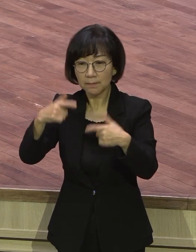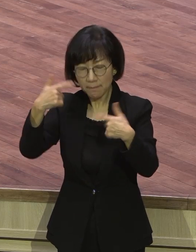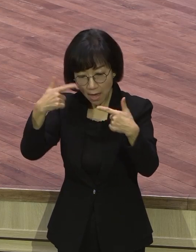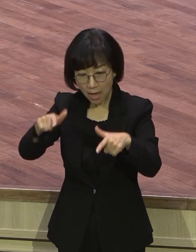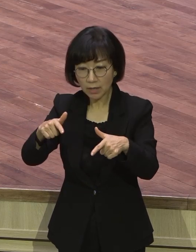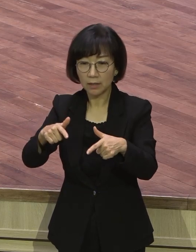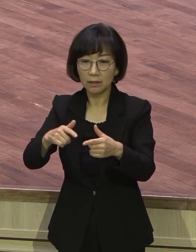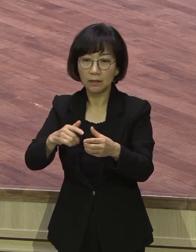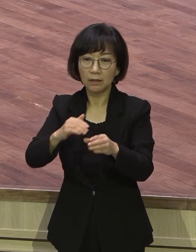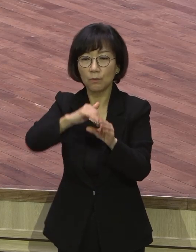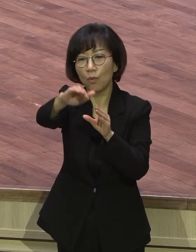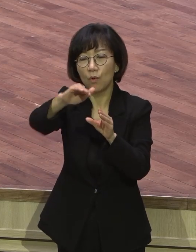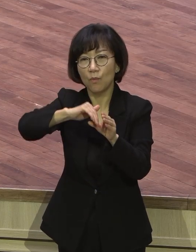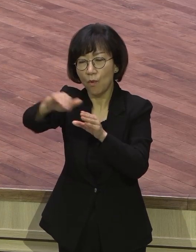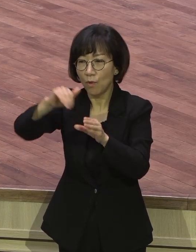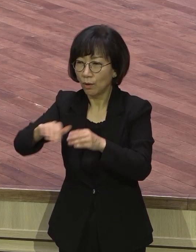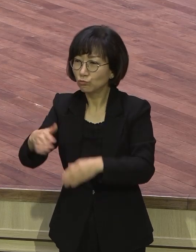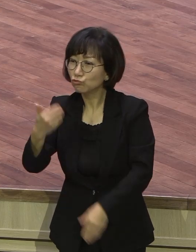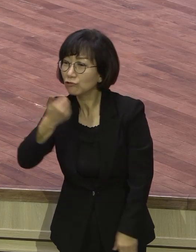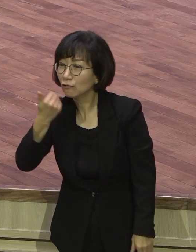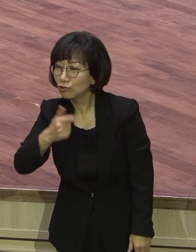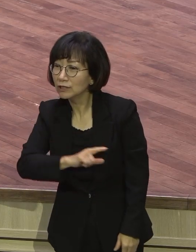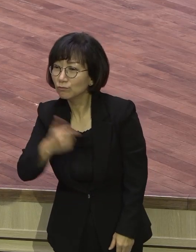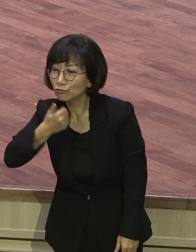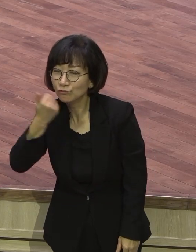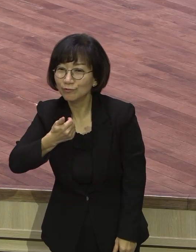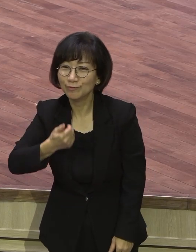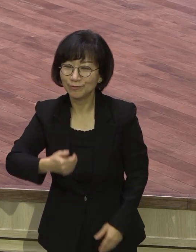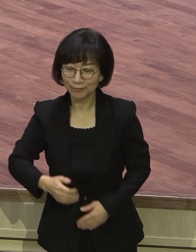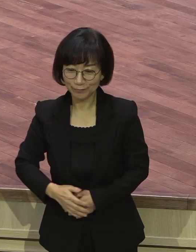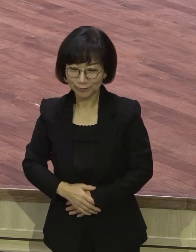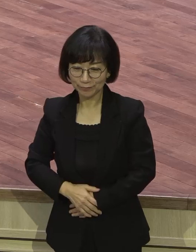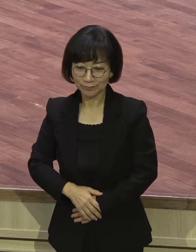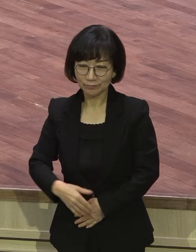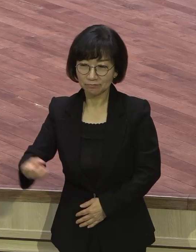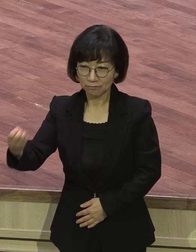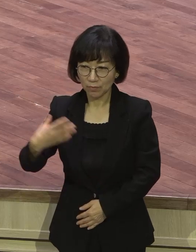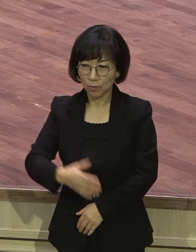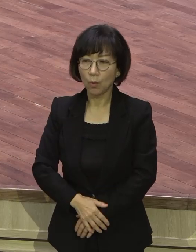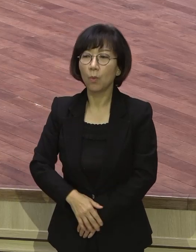누구냐 내가 모르겠어요 누구냐